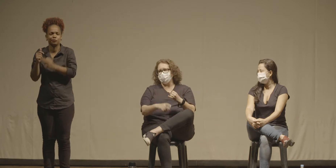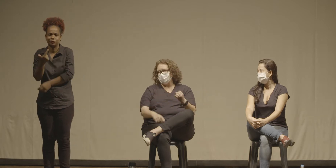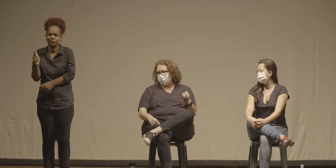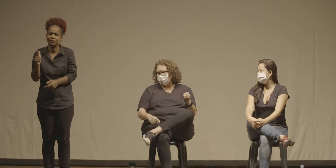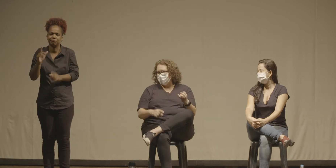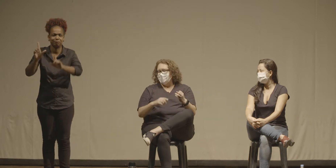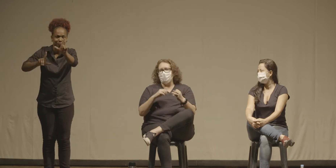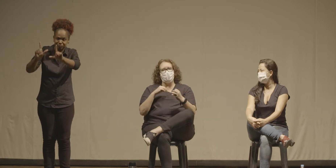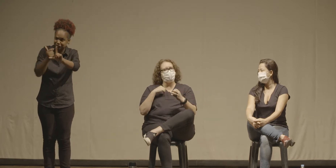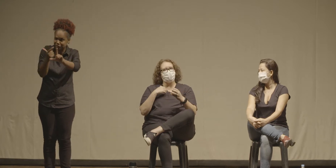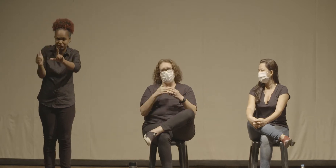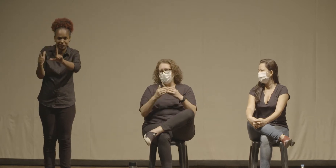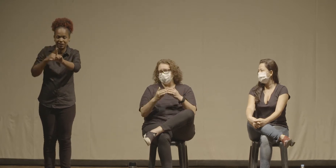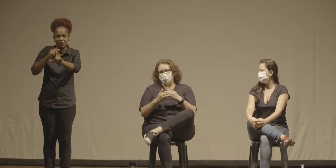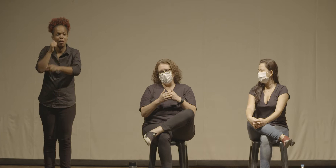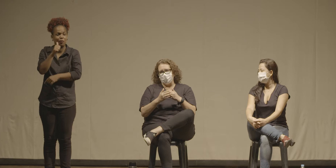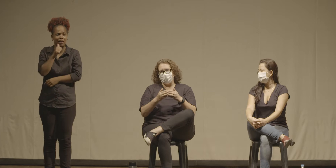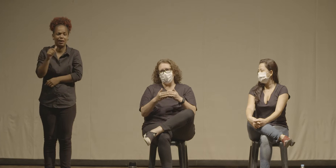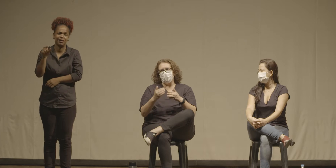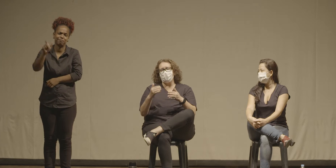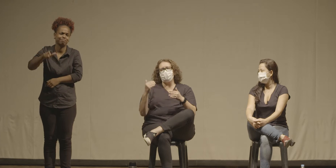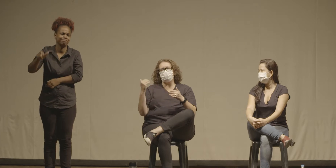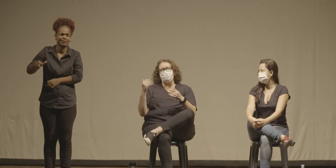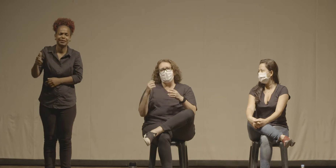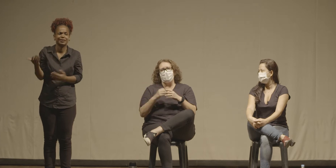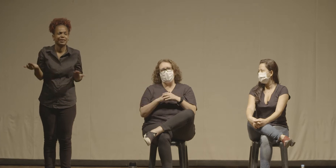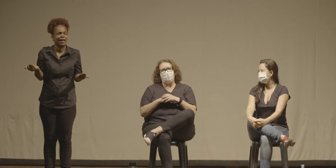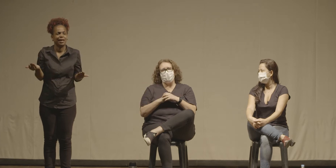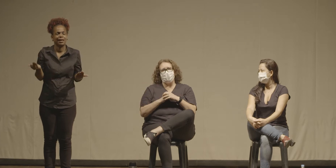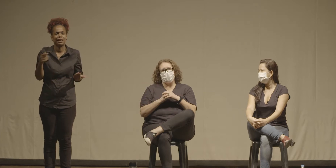jogos televisionados, aonde a mulher era menos